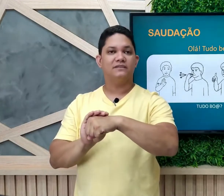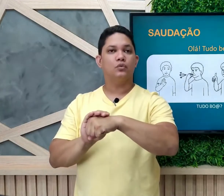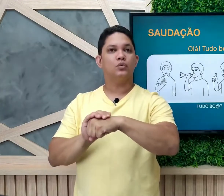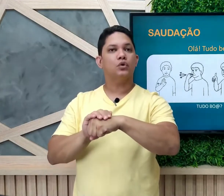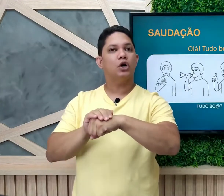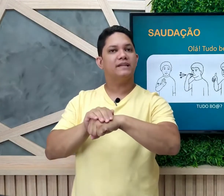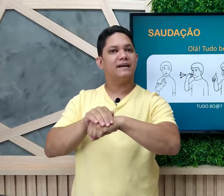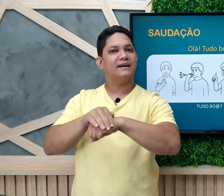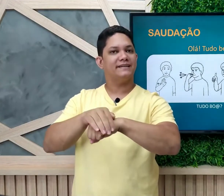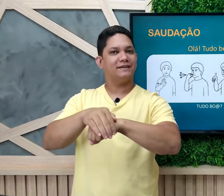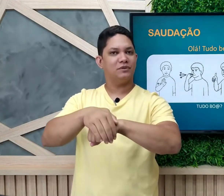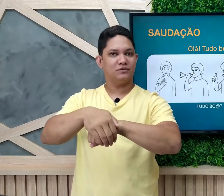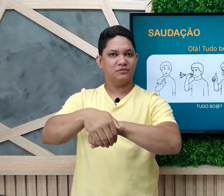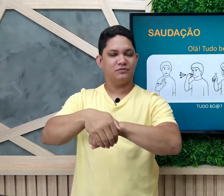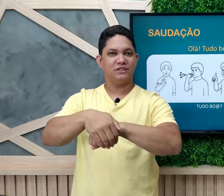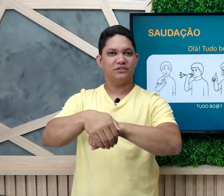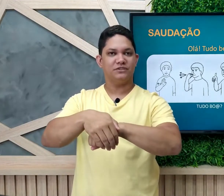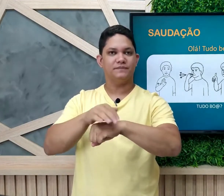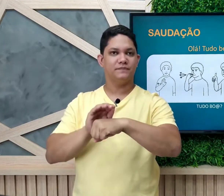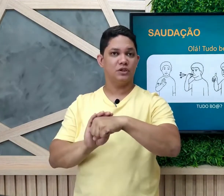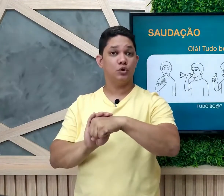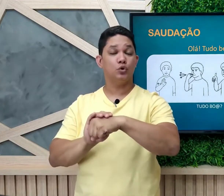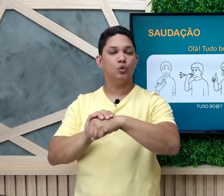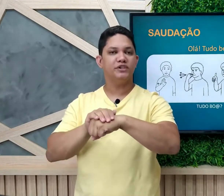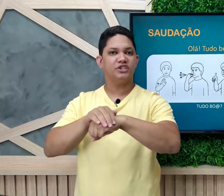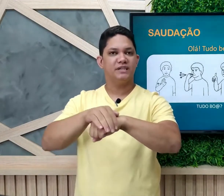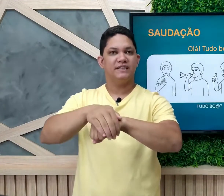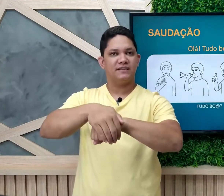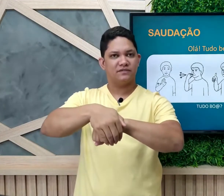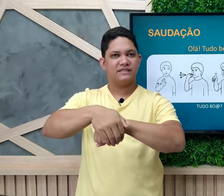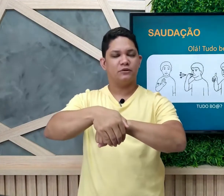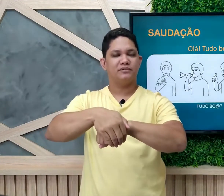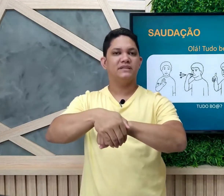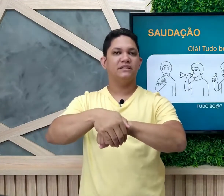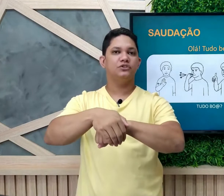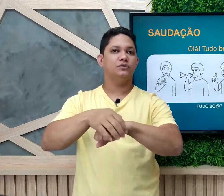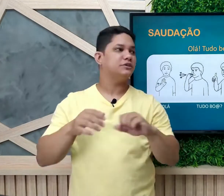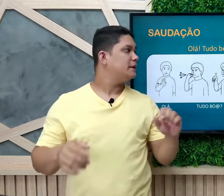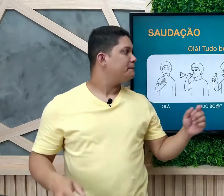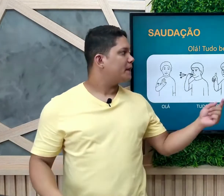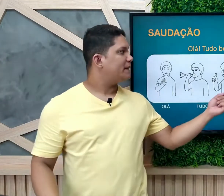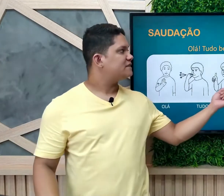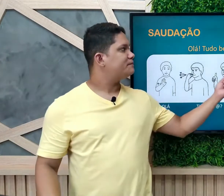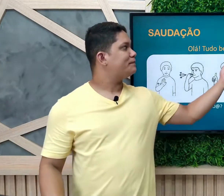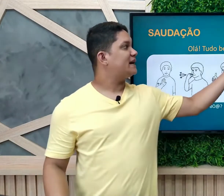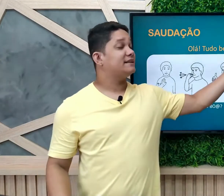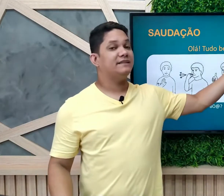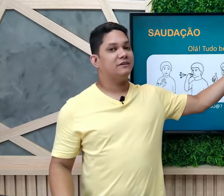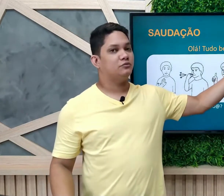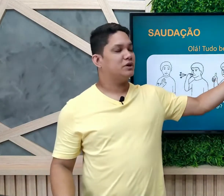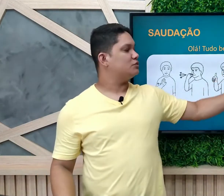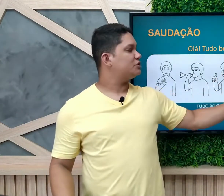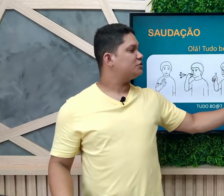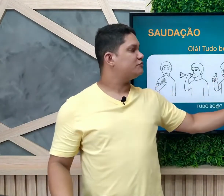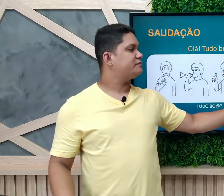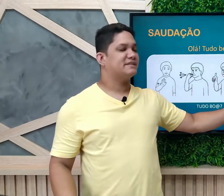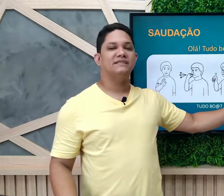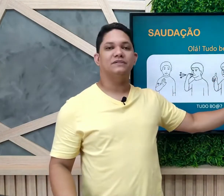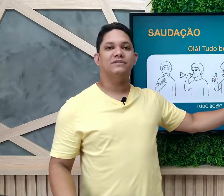então contornar aqui a mão não dominante. Noite. Esse é o sinal para a ideia de noite. Mas para a ideia de boa noite, a gente vai precisar do